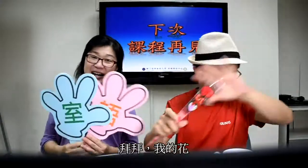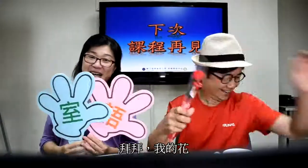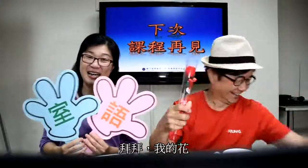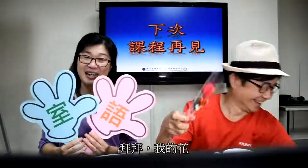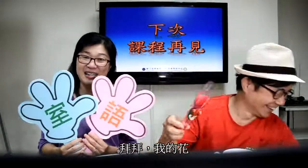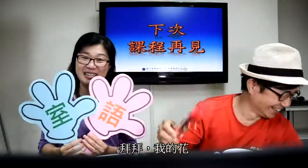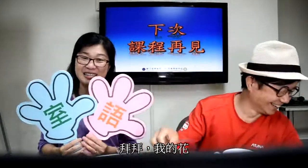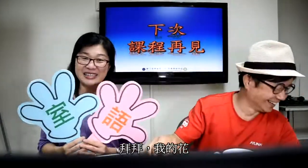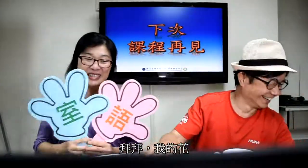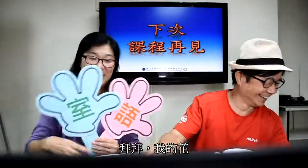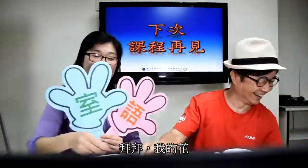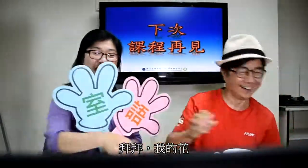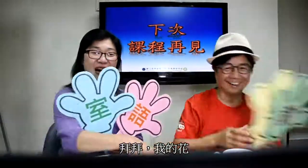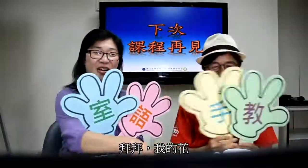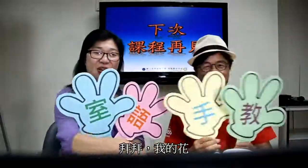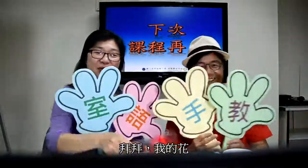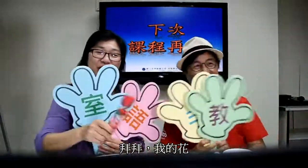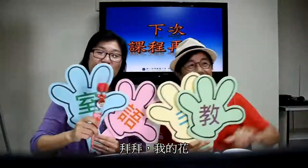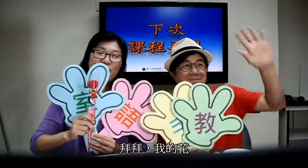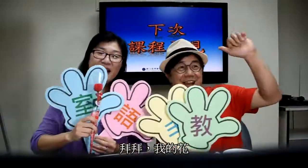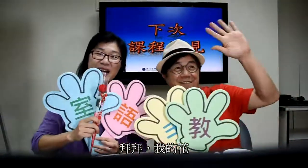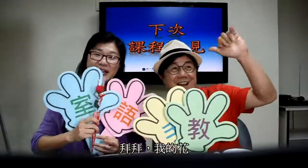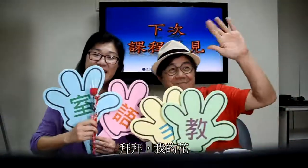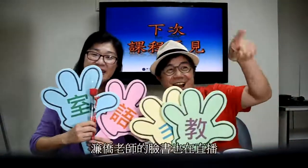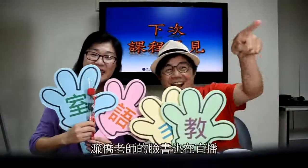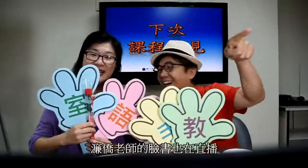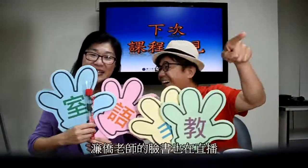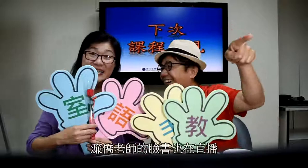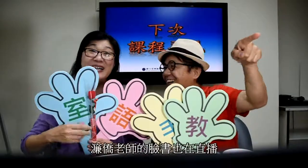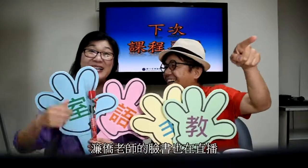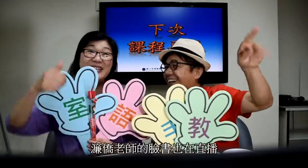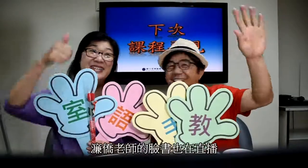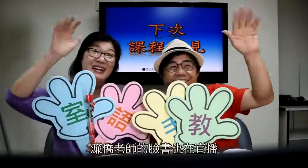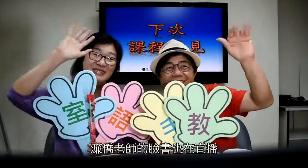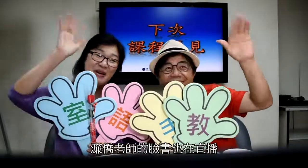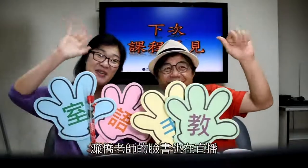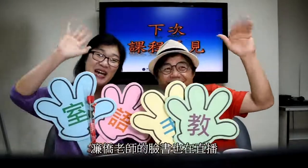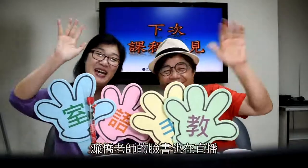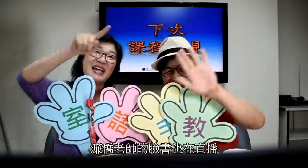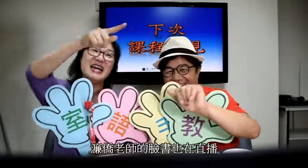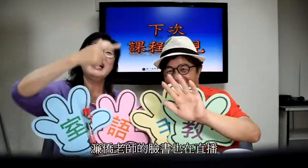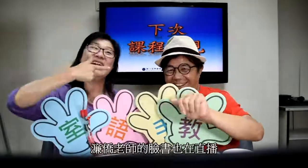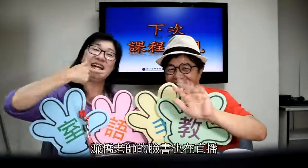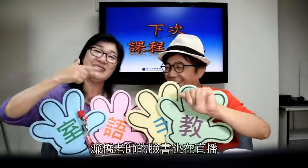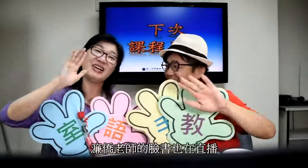拜，我们的花，好，拜拜。连桥的